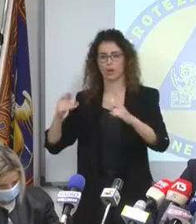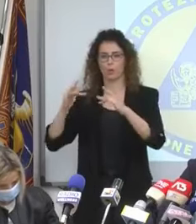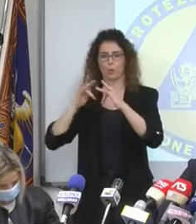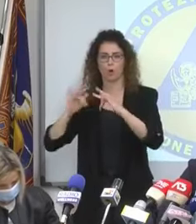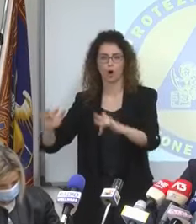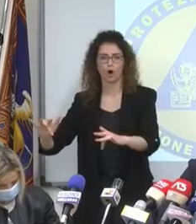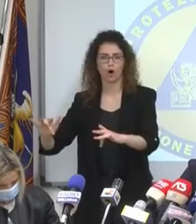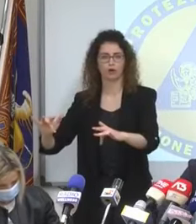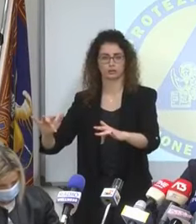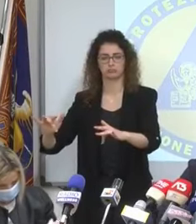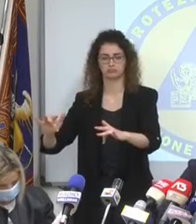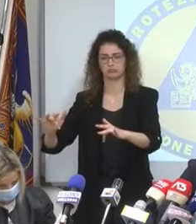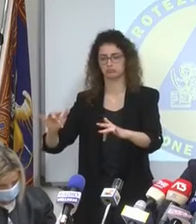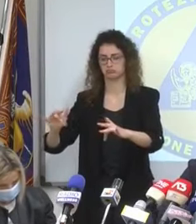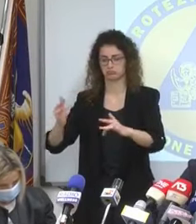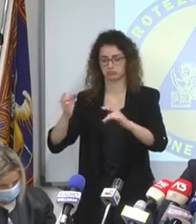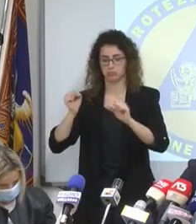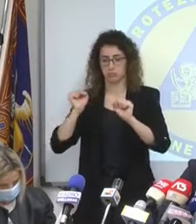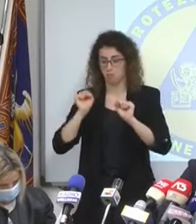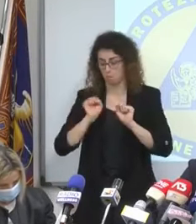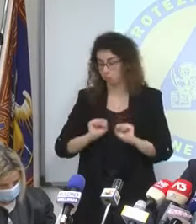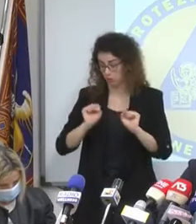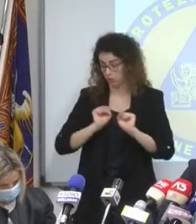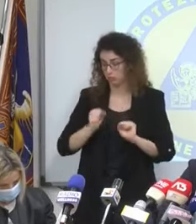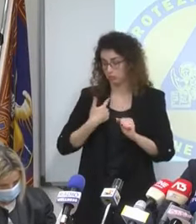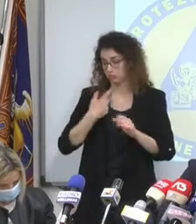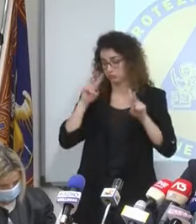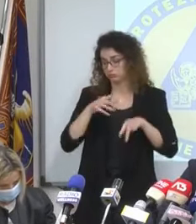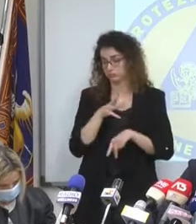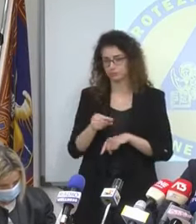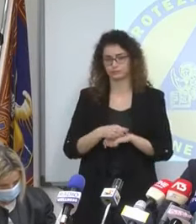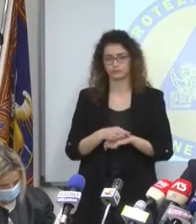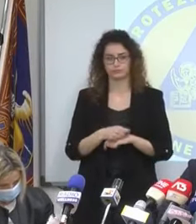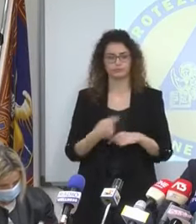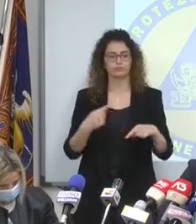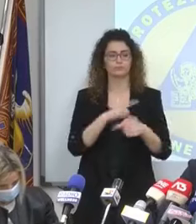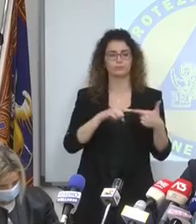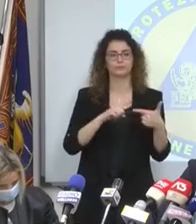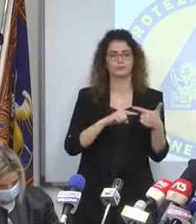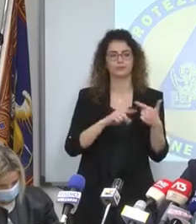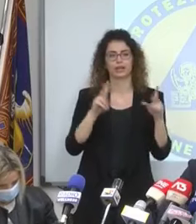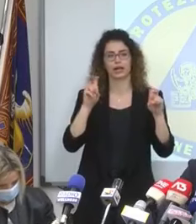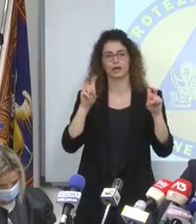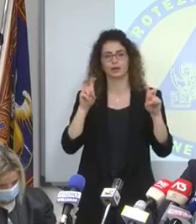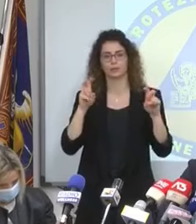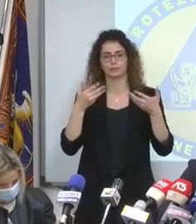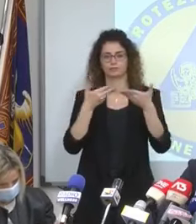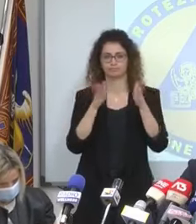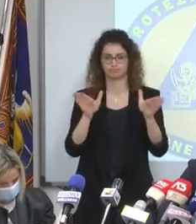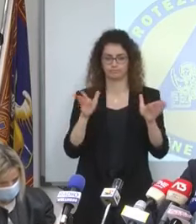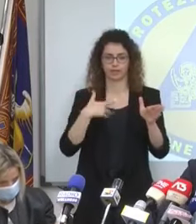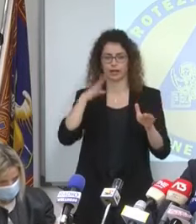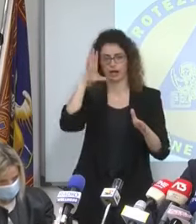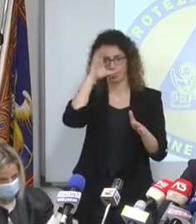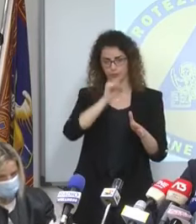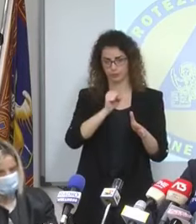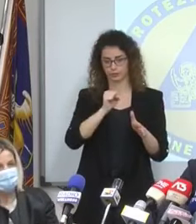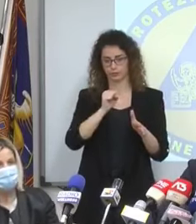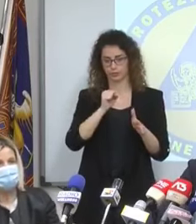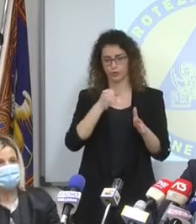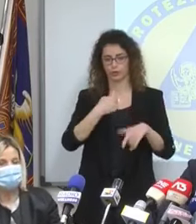hanno. Ben venga, valutiamo tutto. Ok. Poi il tema delle riaperture, Presidente. Allora, abbiamo capito che non c'è una